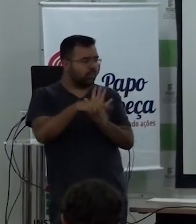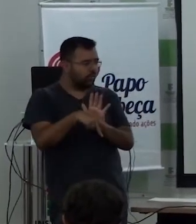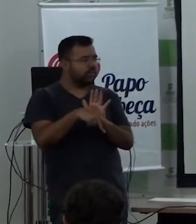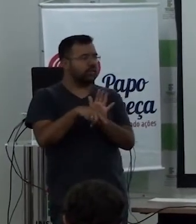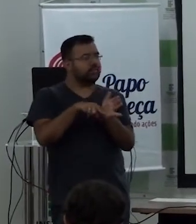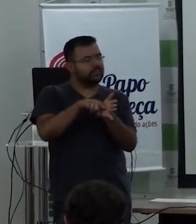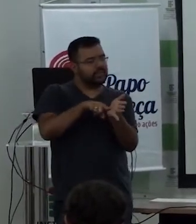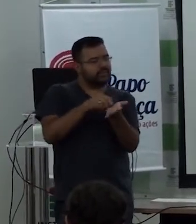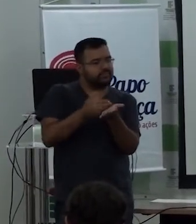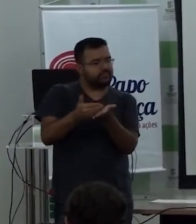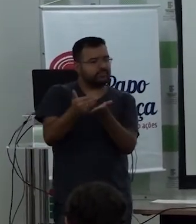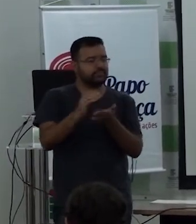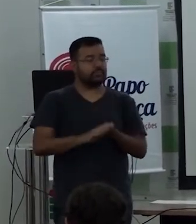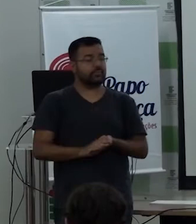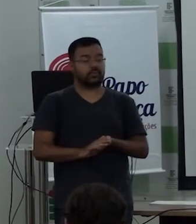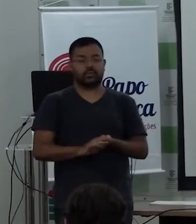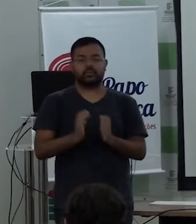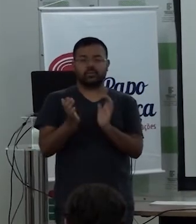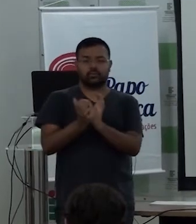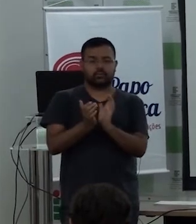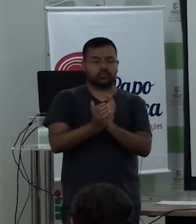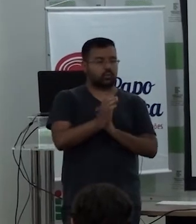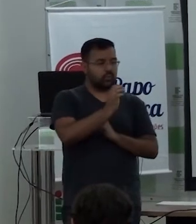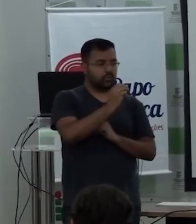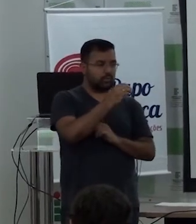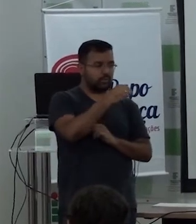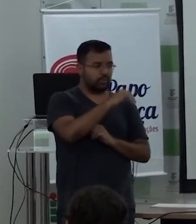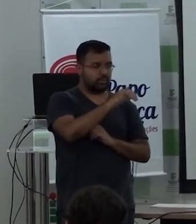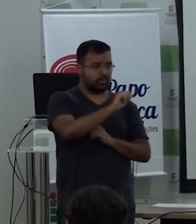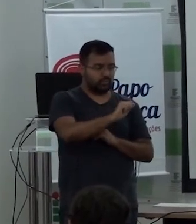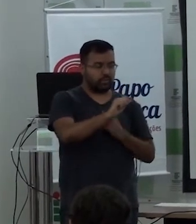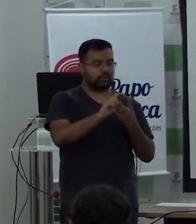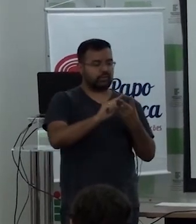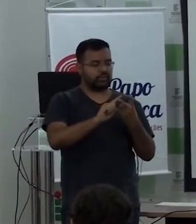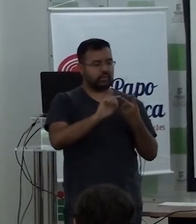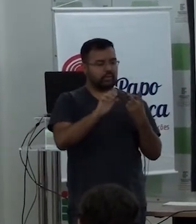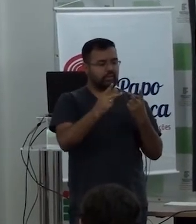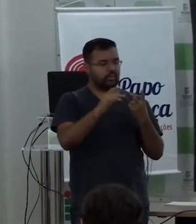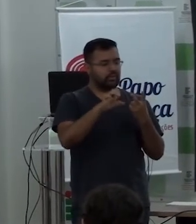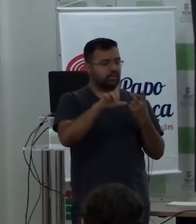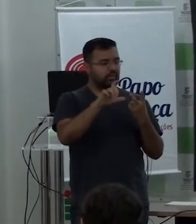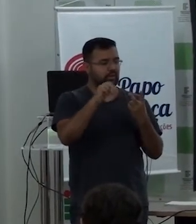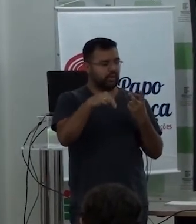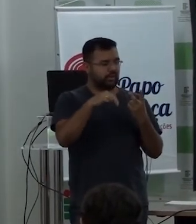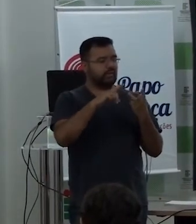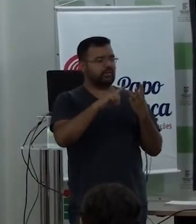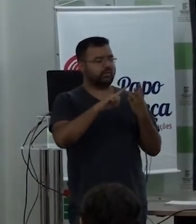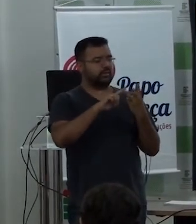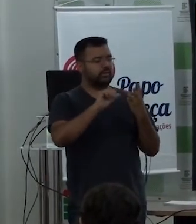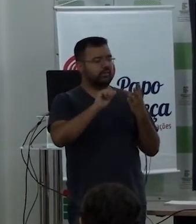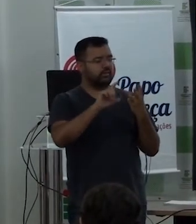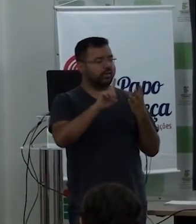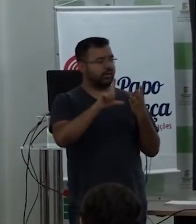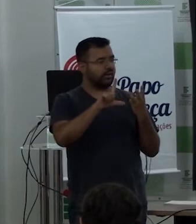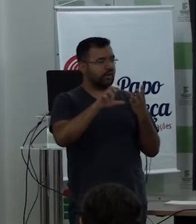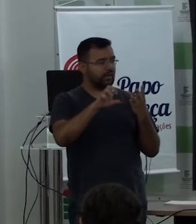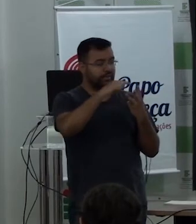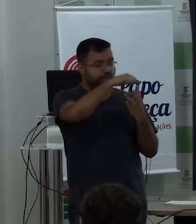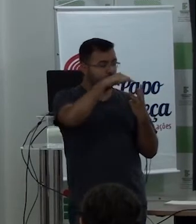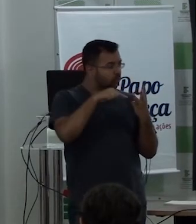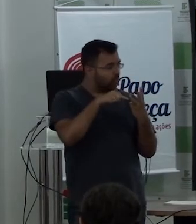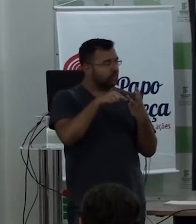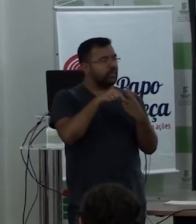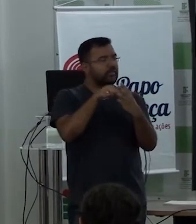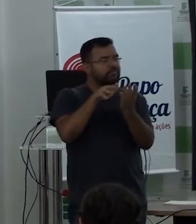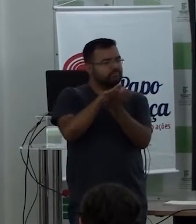científica. Então, a equipe da Mônica, da Helen, do Adro, eles já conseguiram o prêmio aqui, Congresso Brasileiro de Informática e